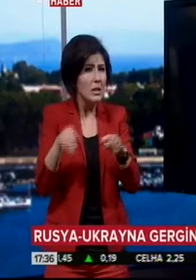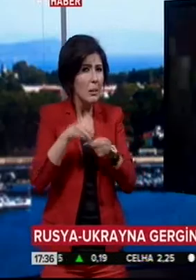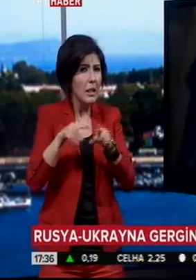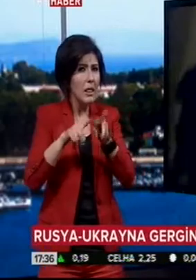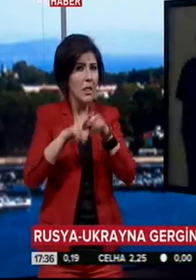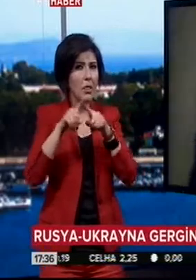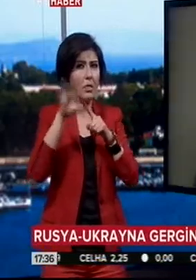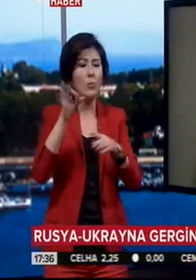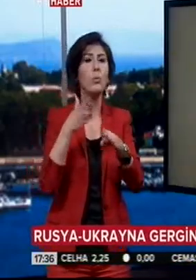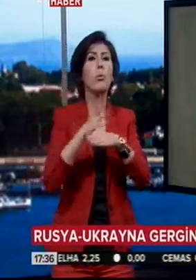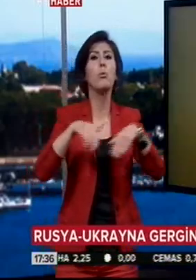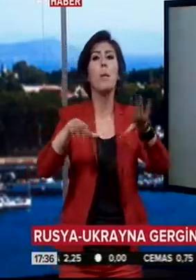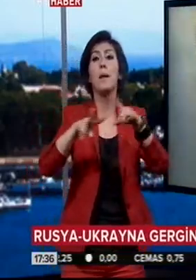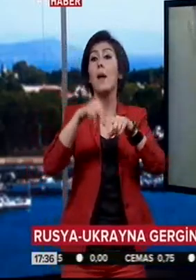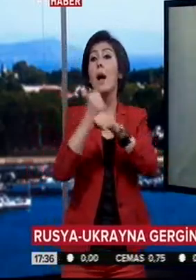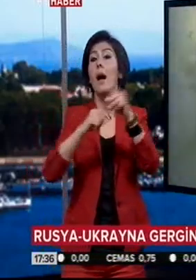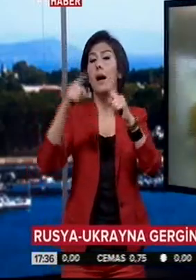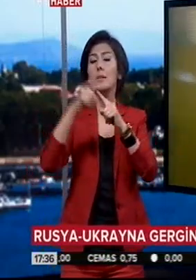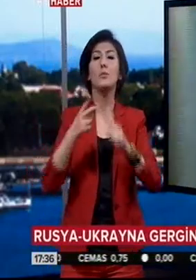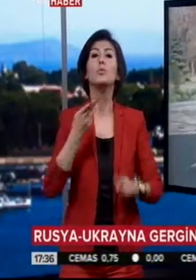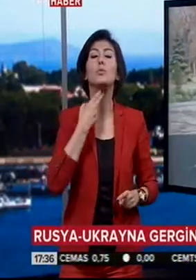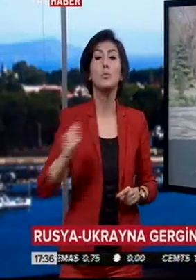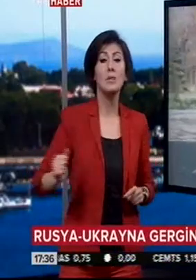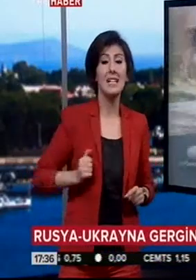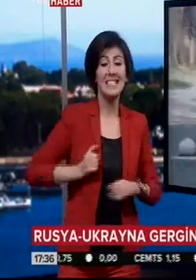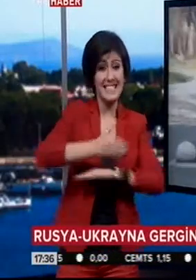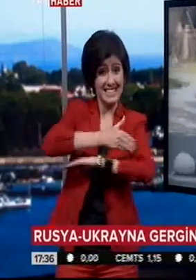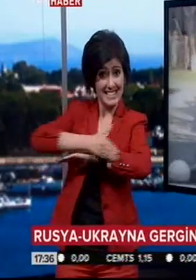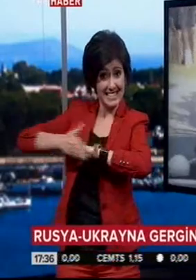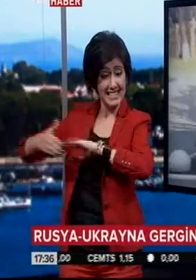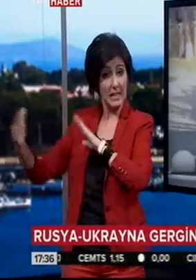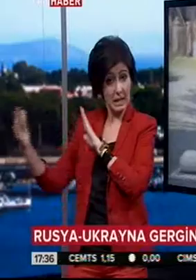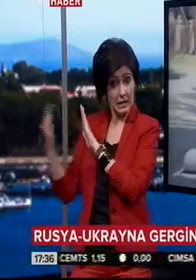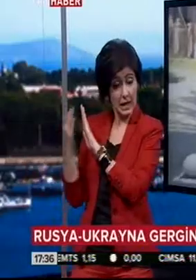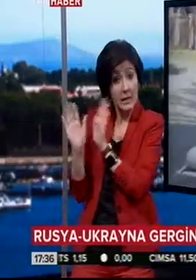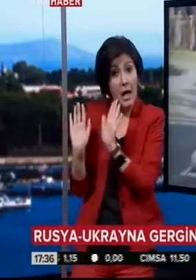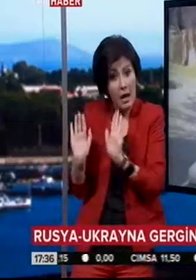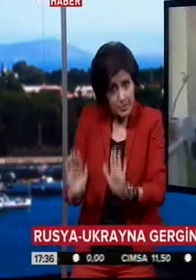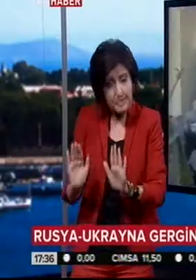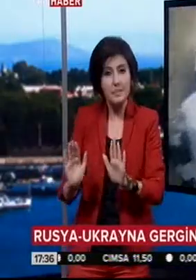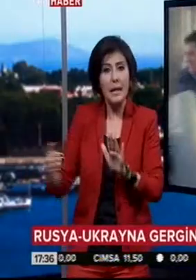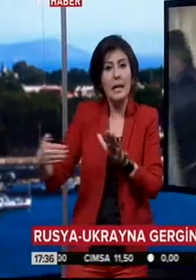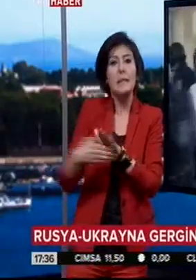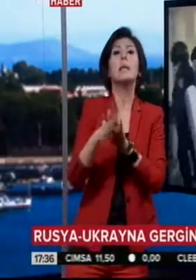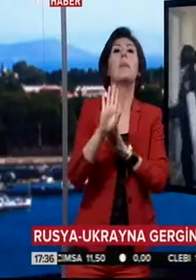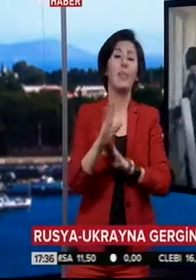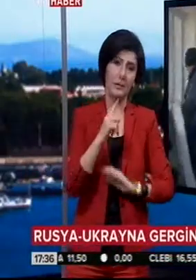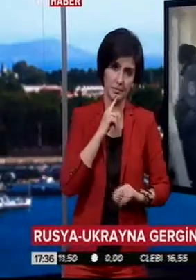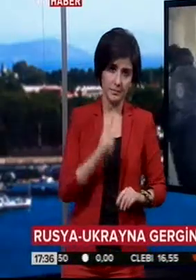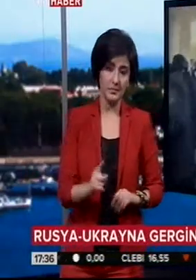Açıklamayı NATO doğrulamadı. AGİT ise Rus askerlerinin sınıra yaklaştıklarını ancak geçemediklerini bildirdi.